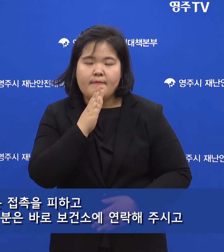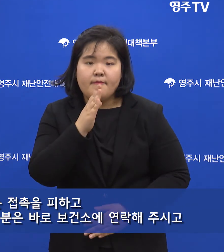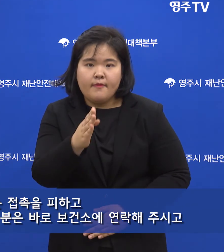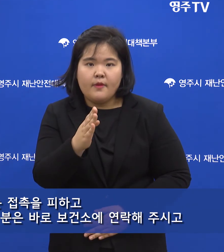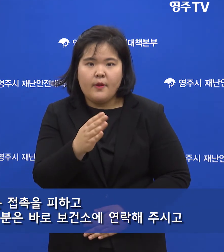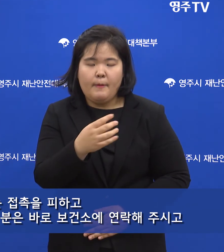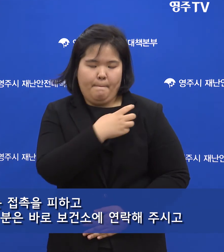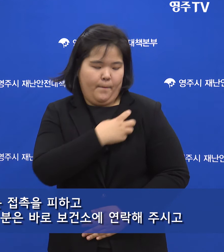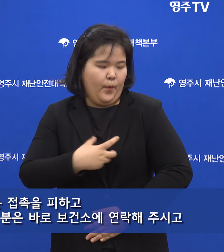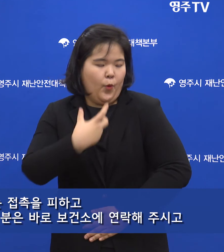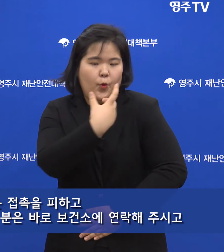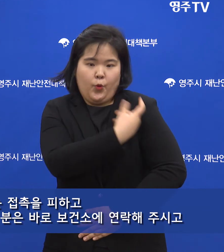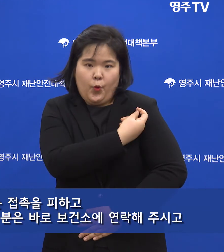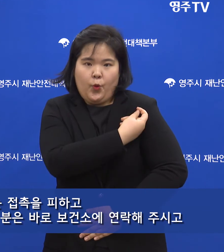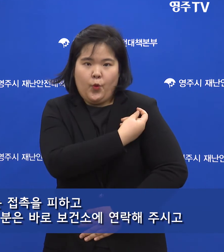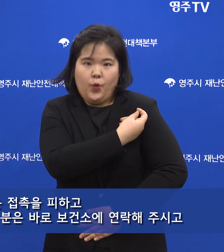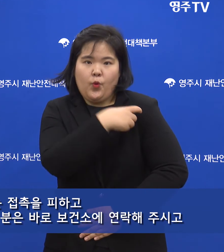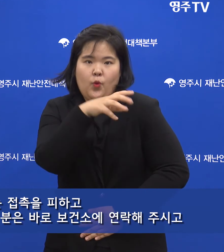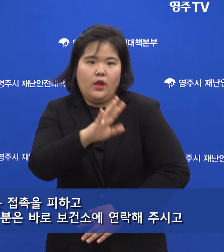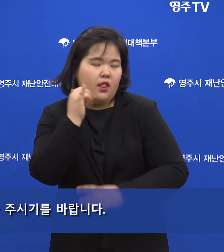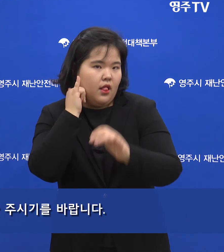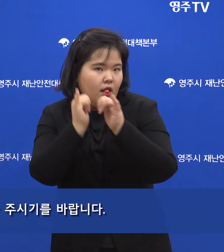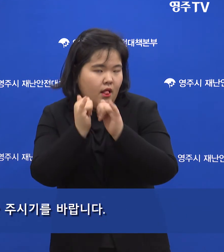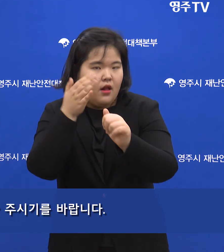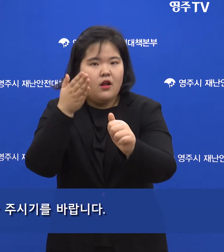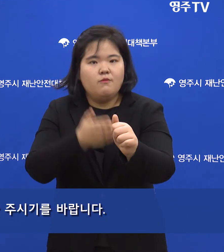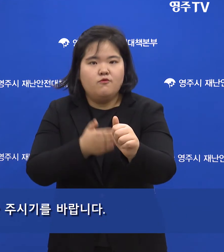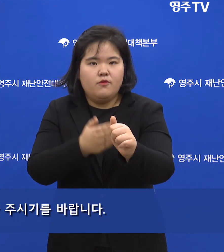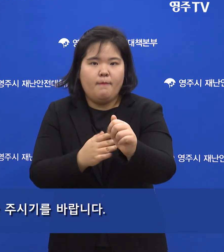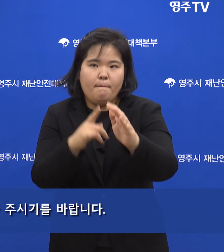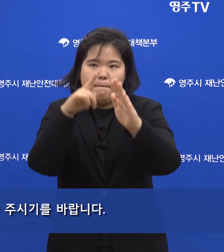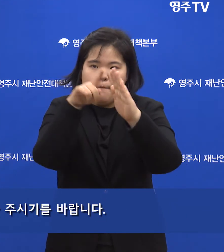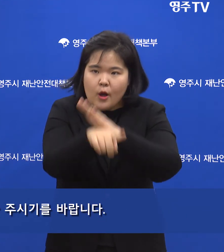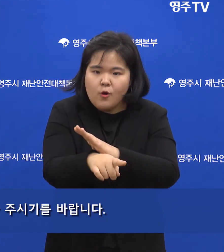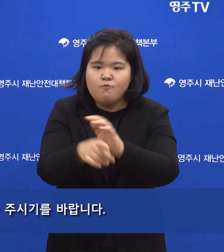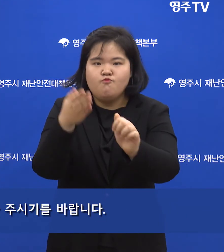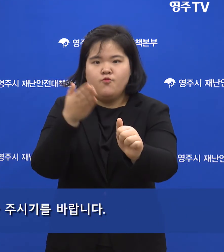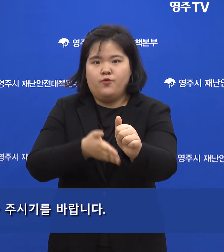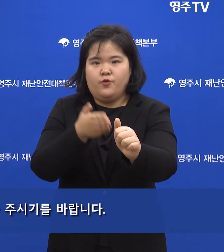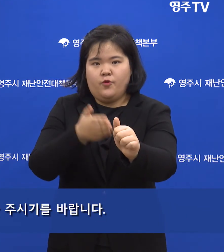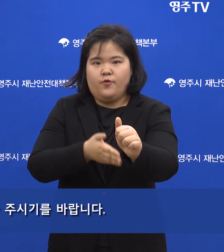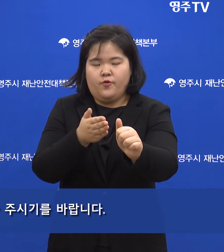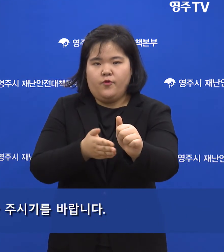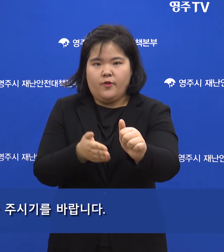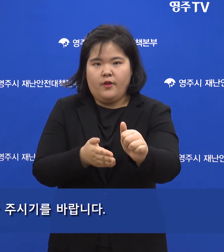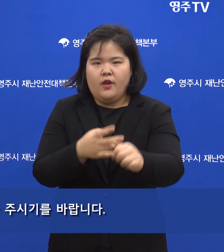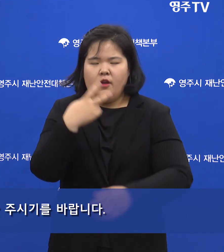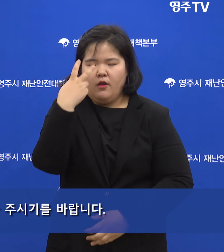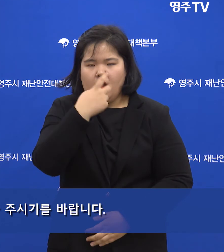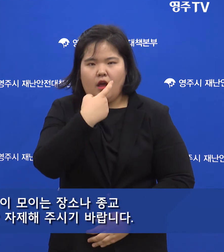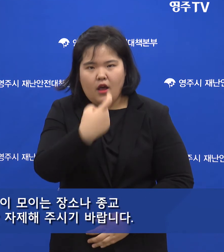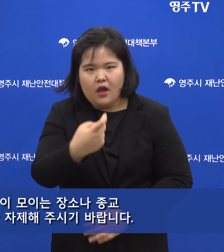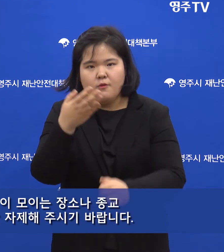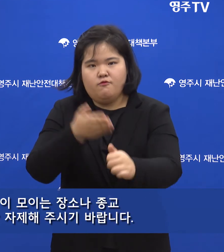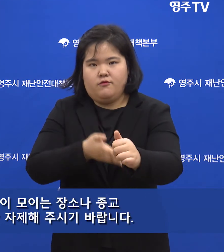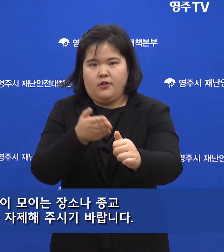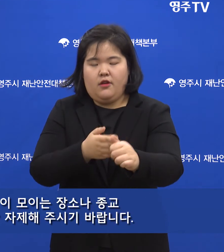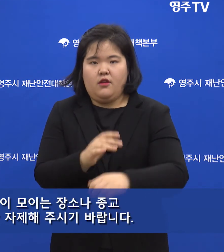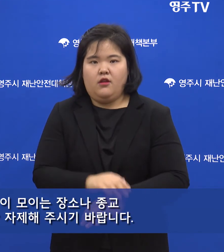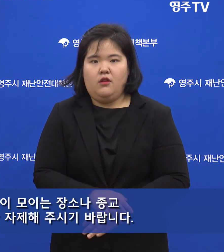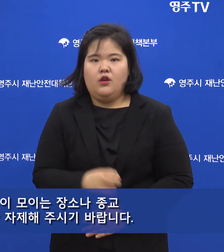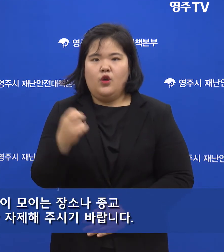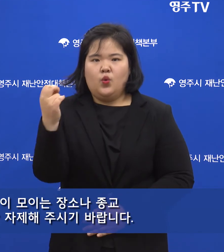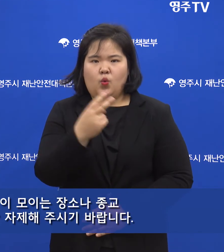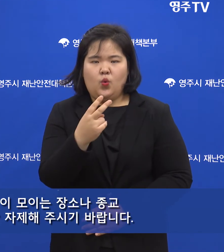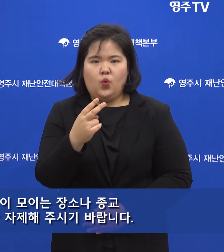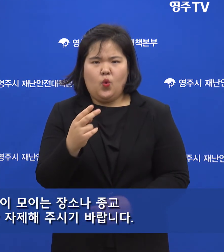바로 우리 보건소에 연락해 주시고 찾아오셔서 체크를 받아주시기를 바랍니다. 또 특히